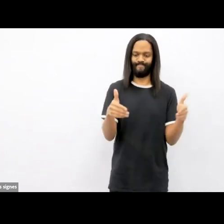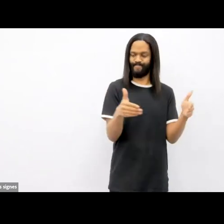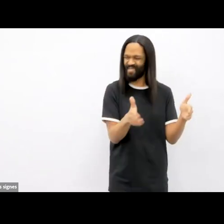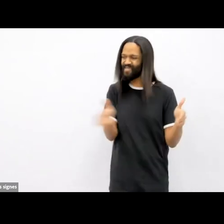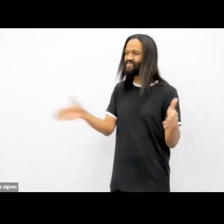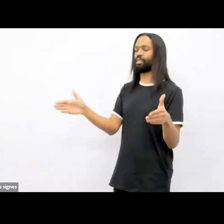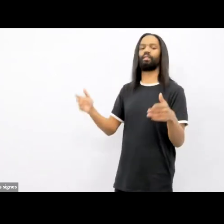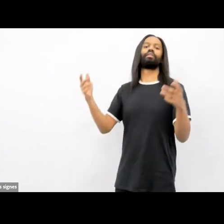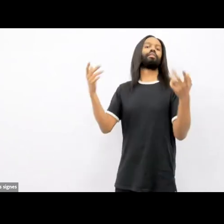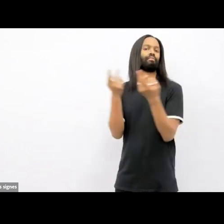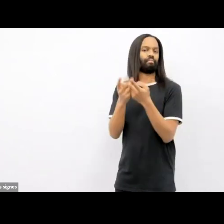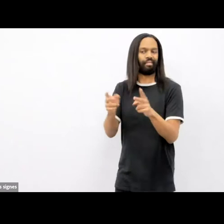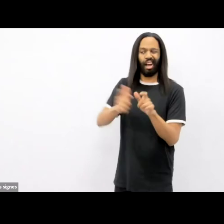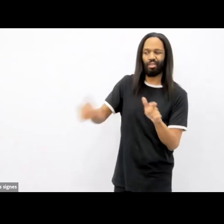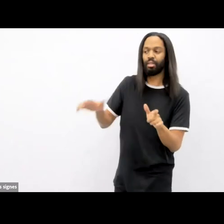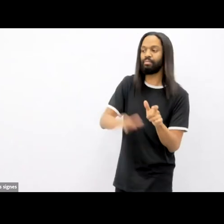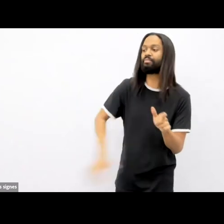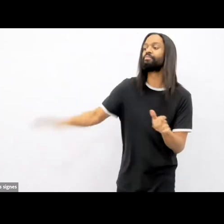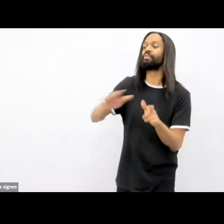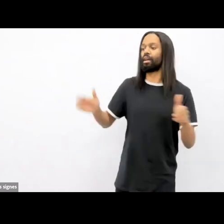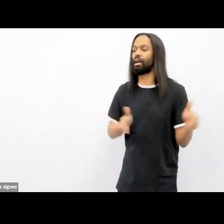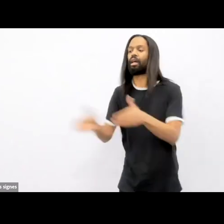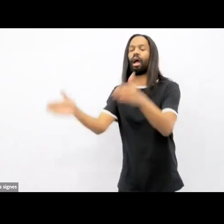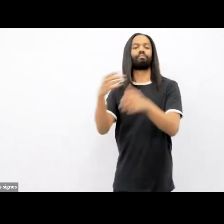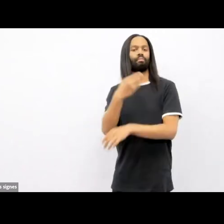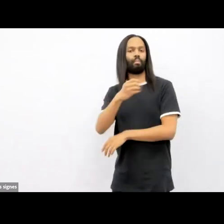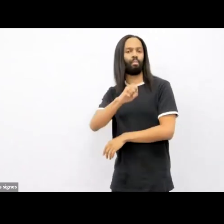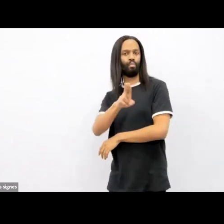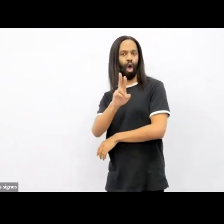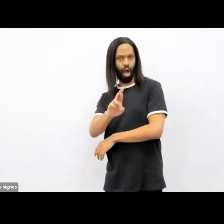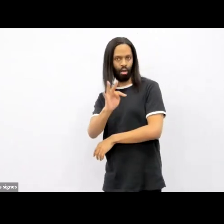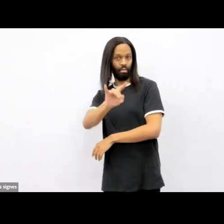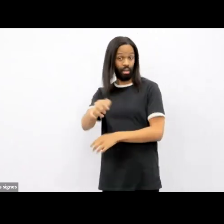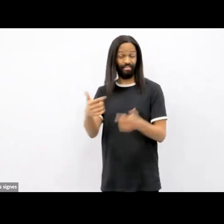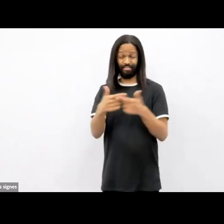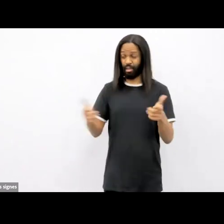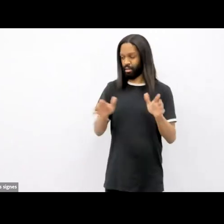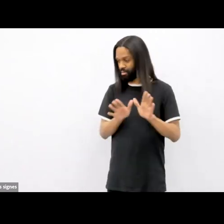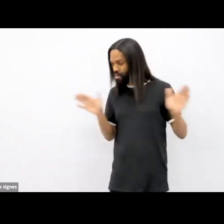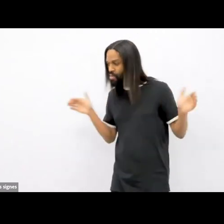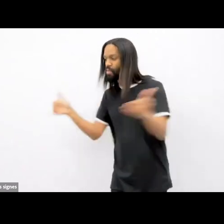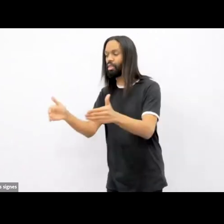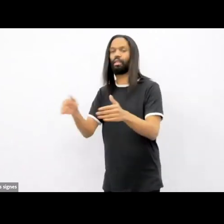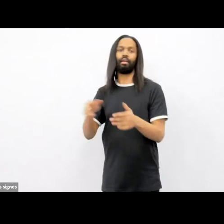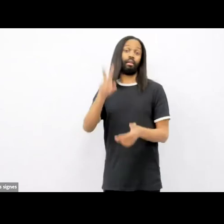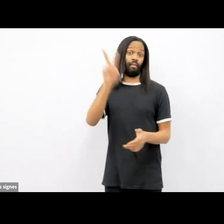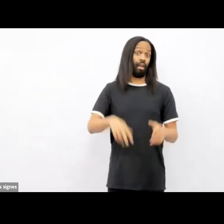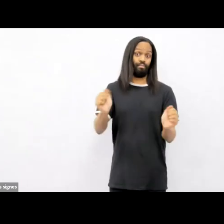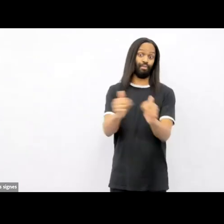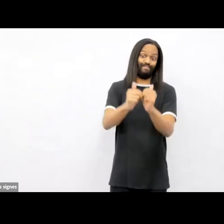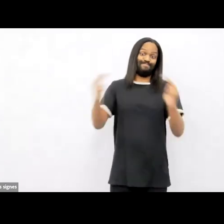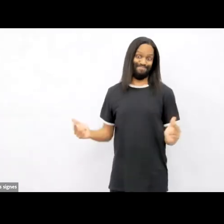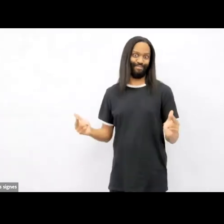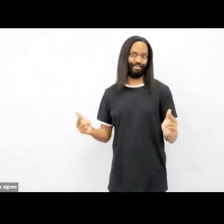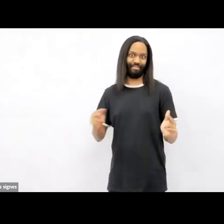le canal de la Marmorin, vers la Meurthe, que les liaisons, les passerelles au sens propre et figuré